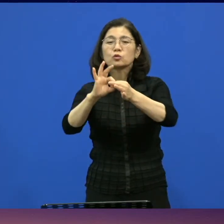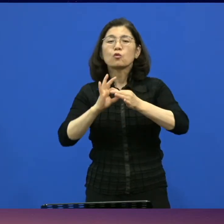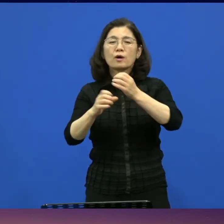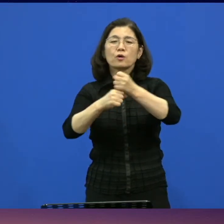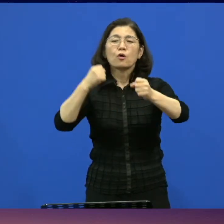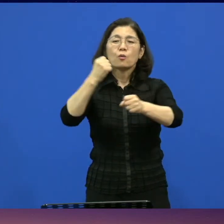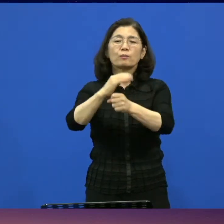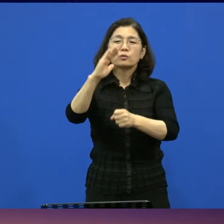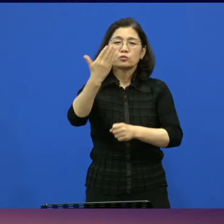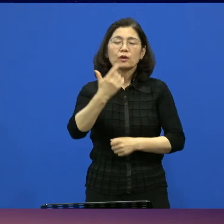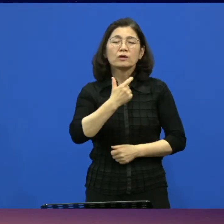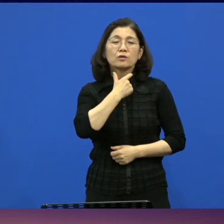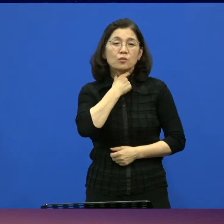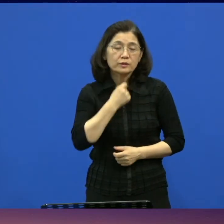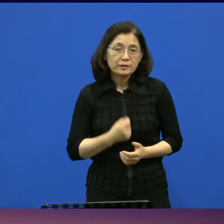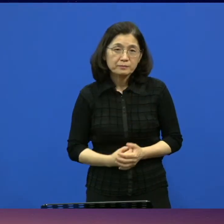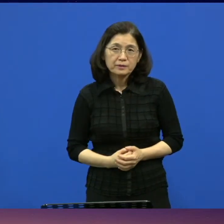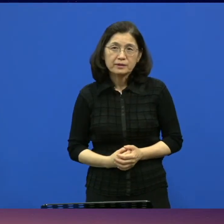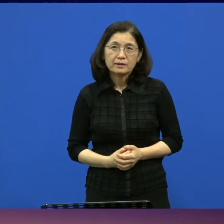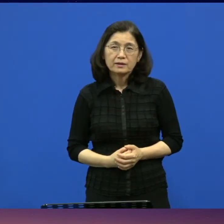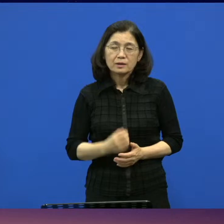교만들이 산산조각 무너지기를 바라요.